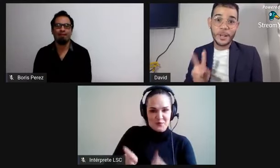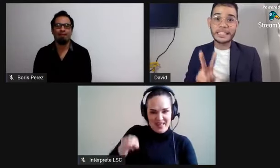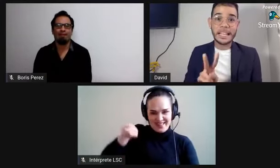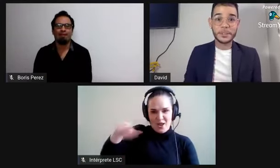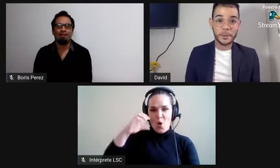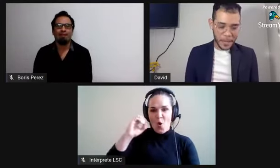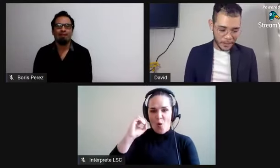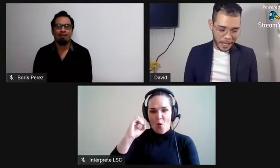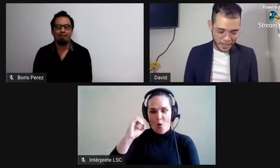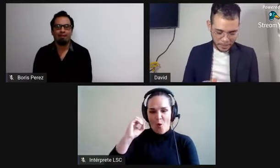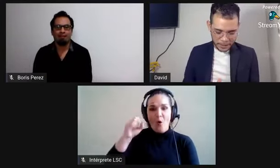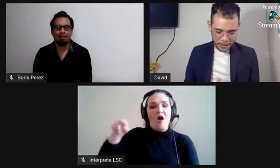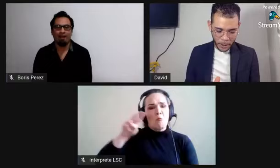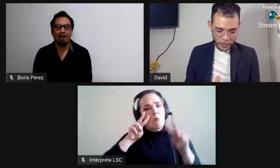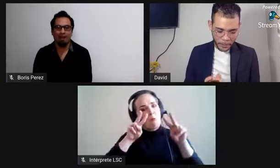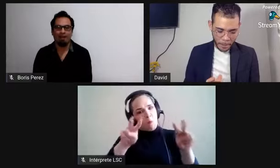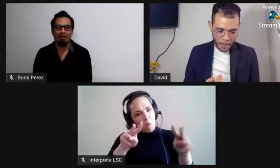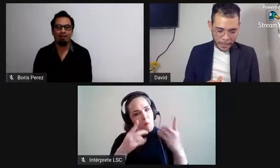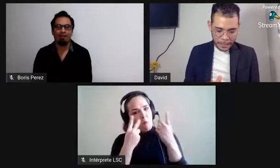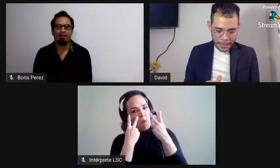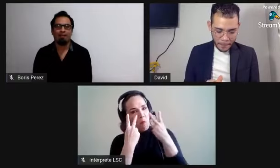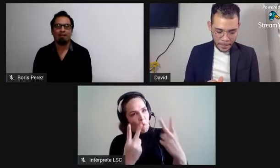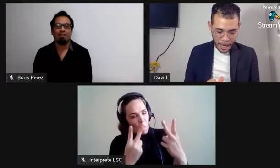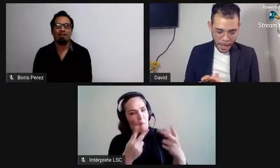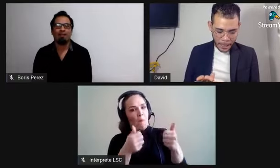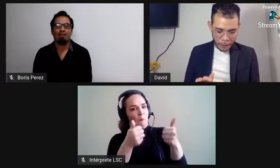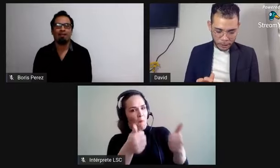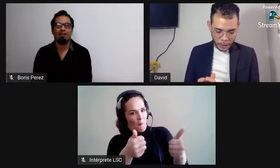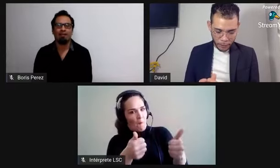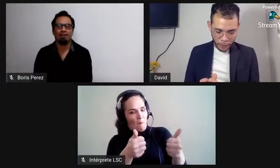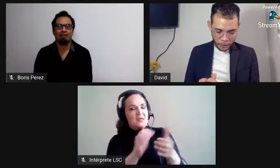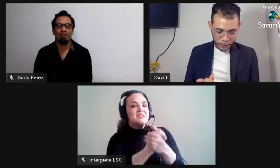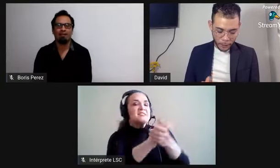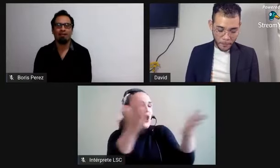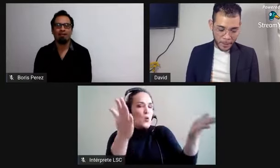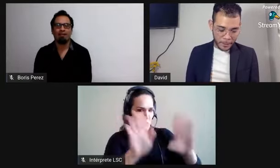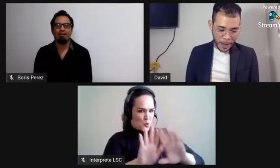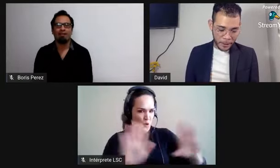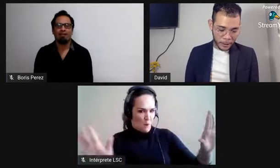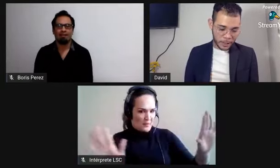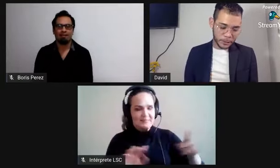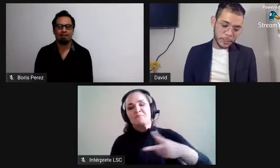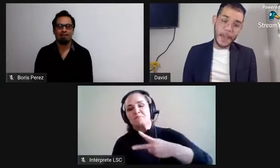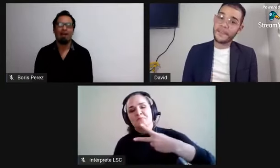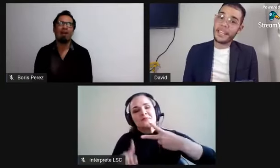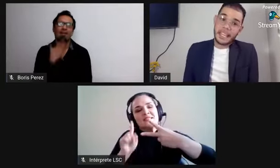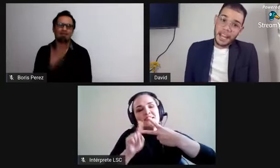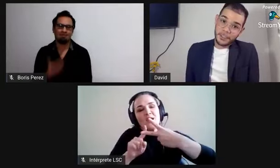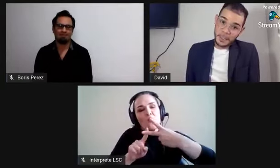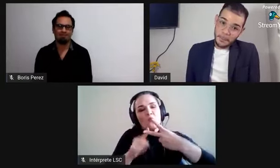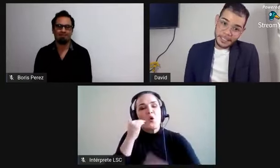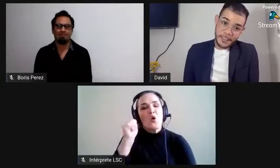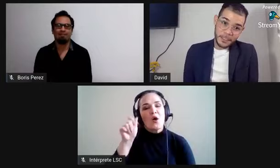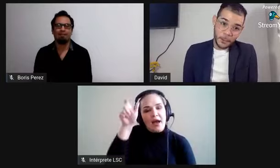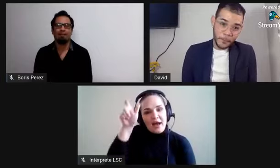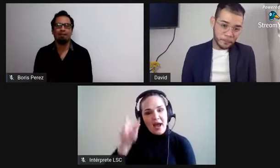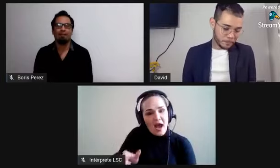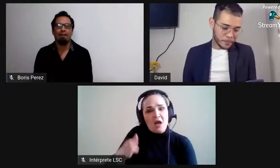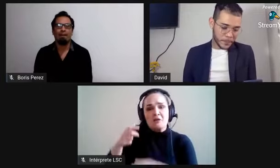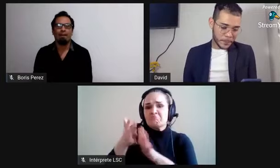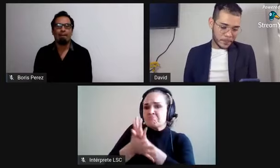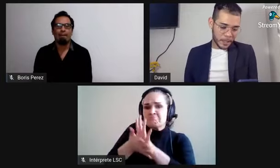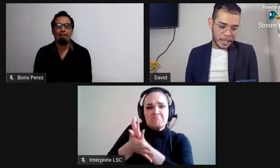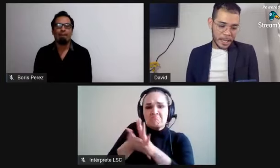Que él estuvo viendo la transmisión. Y también nos llegó el comentario de otra estudiante. Ella no se